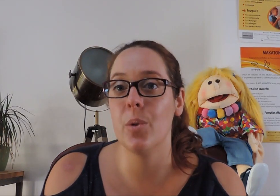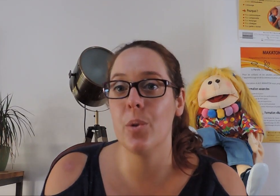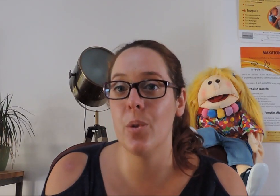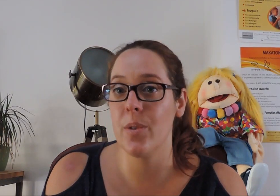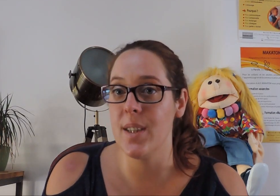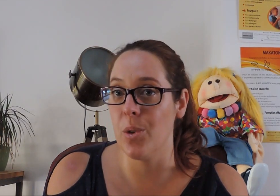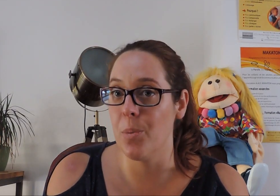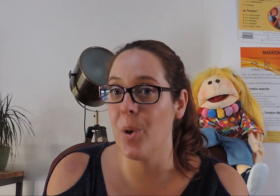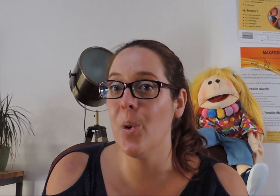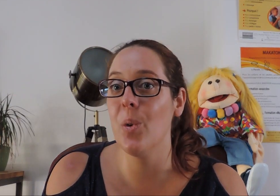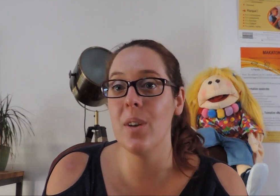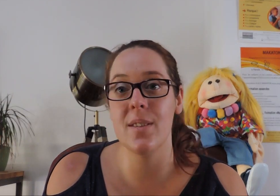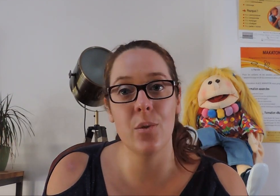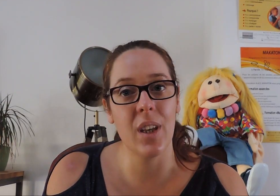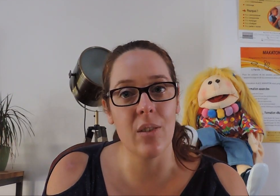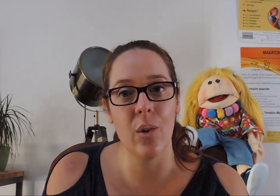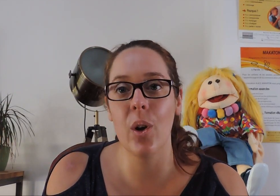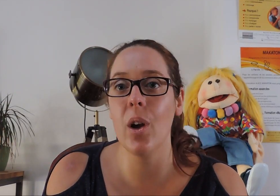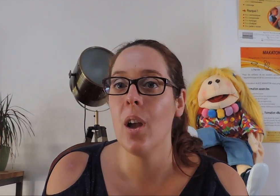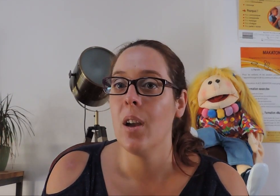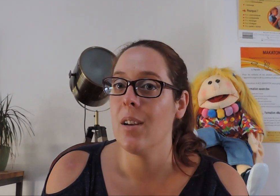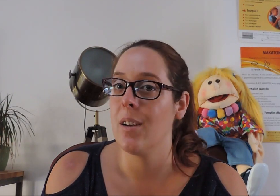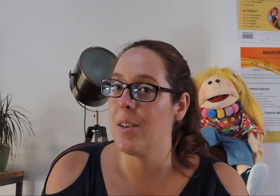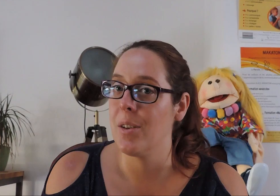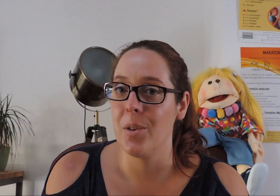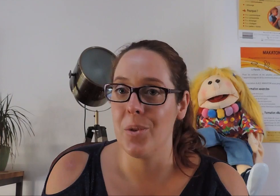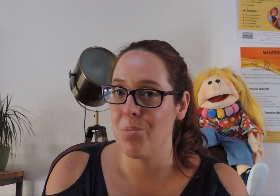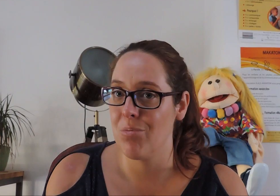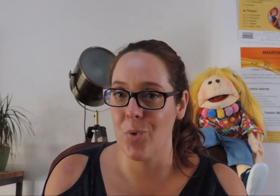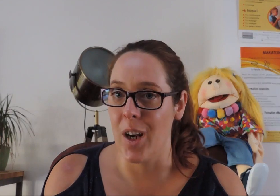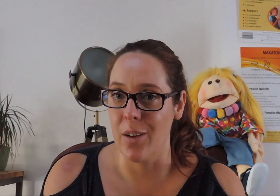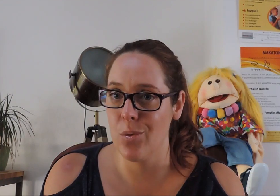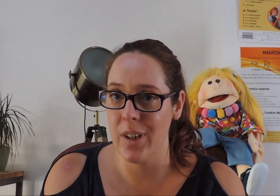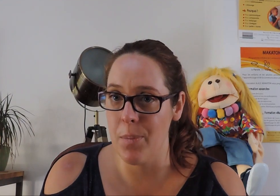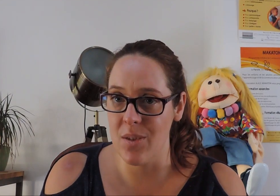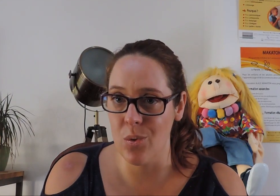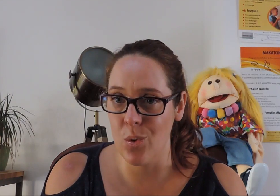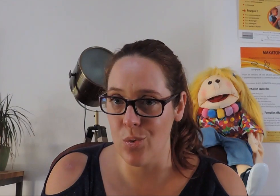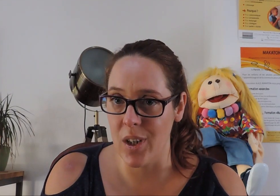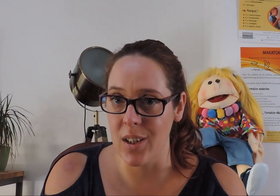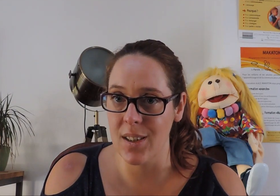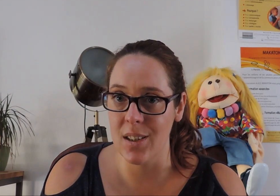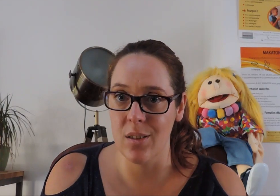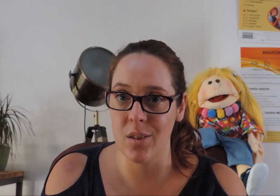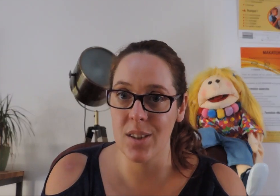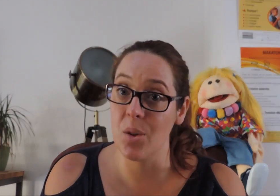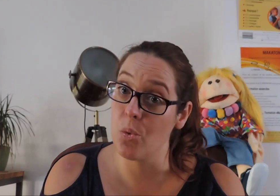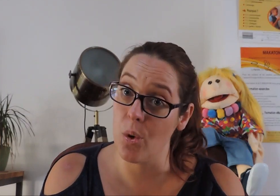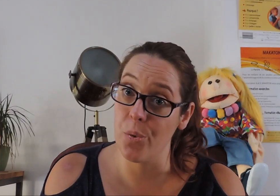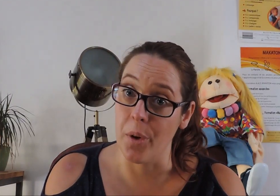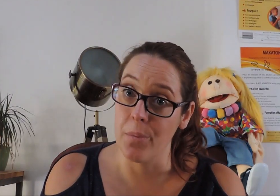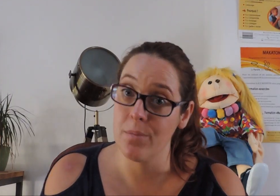de l'enseignement les éducateurs voilà toutes les personnes en tout cas qui entourent l'enfant